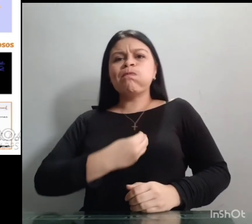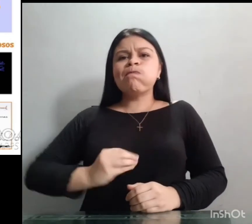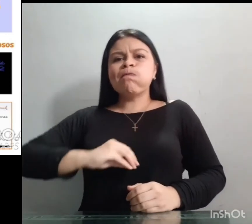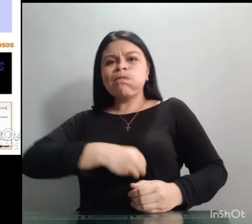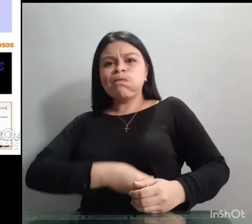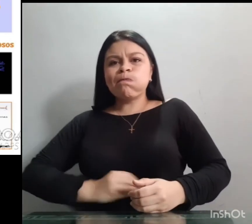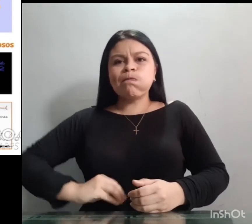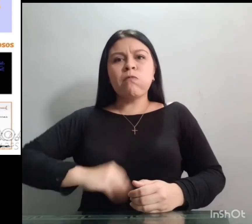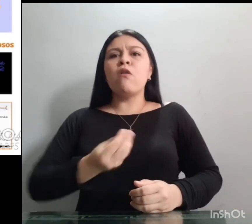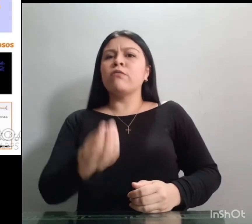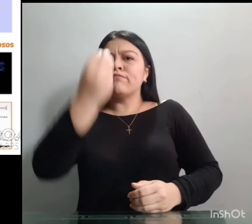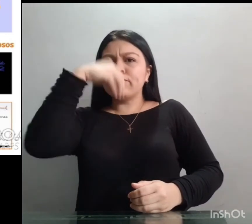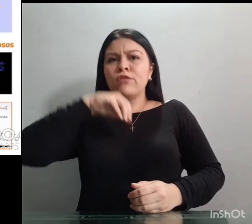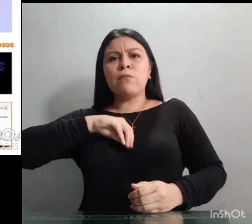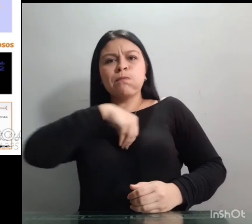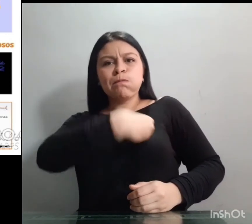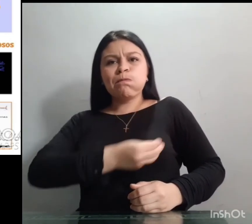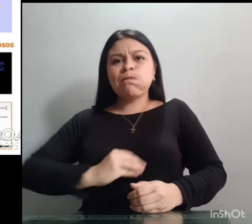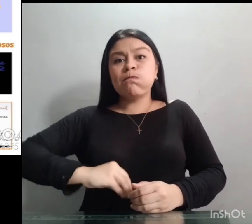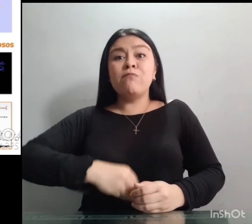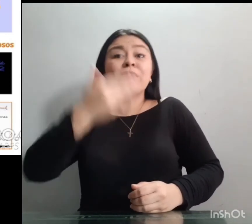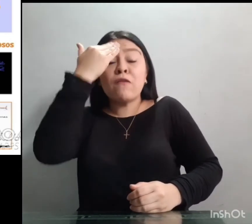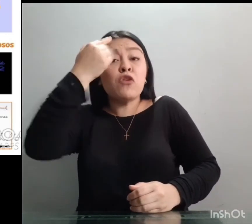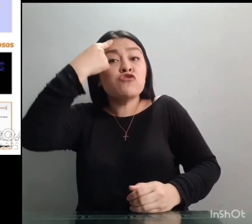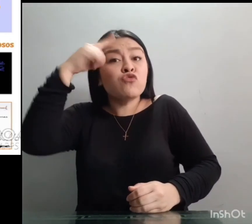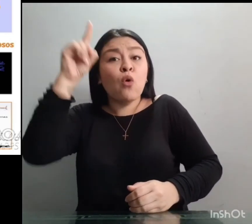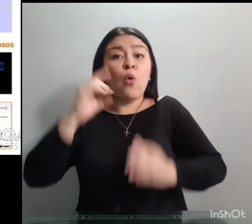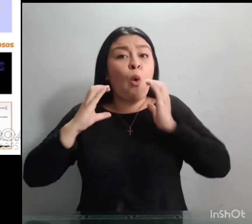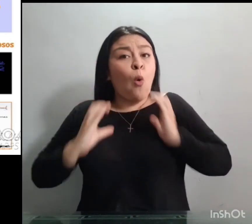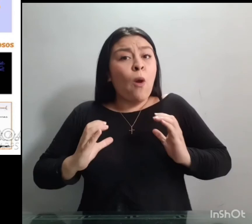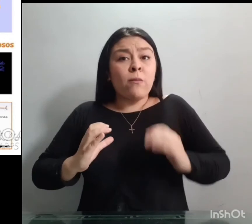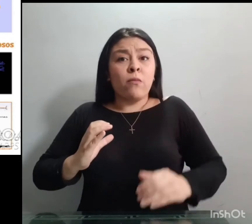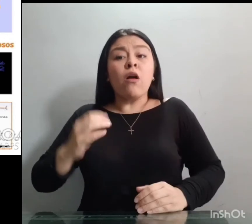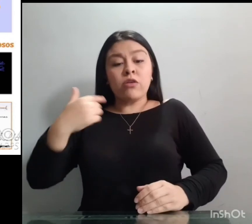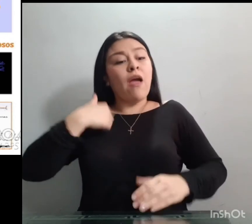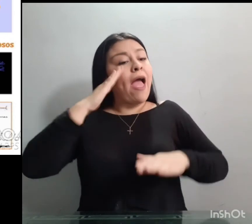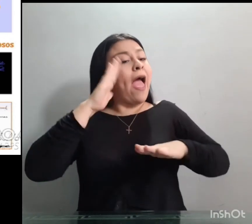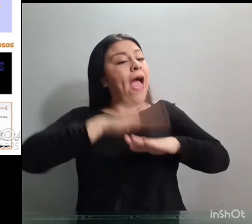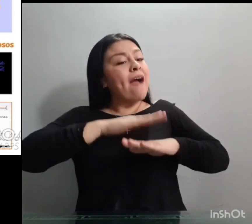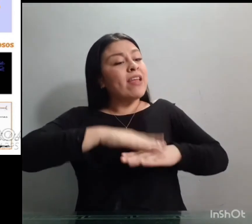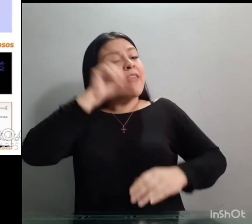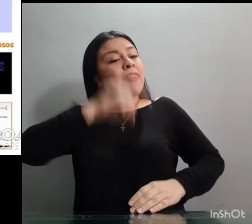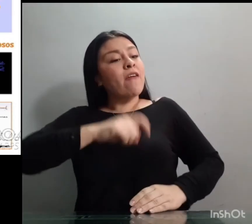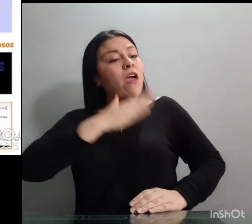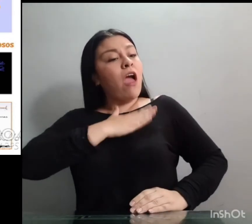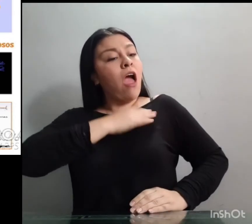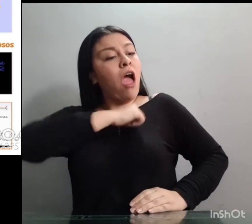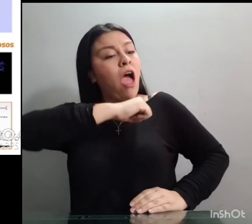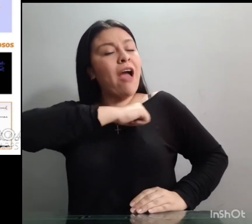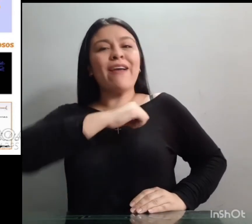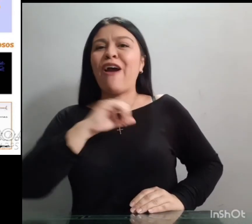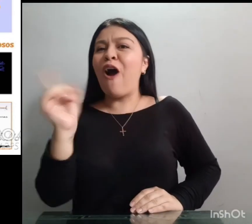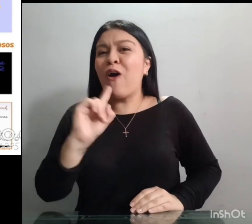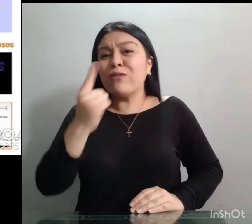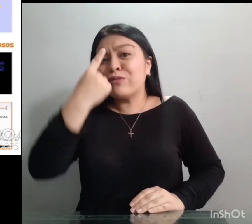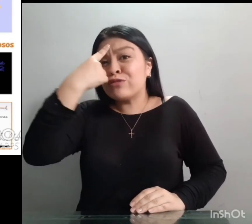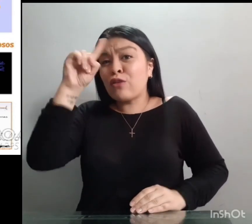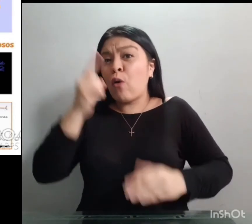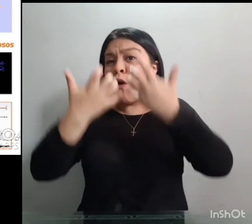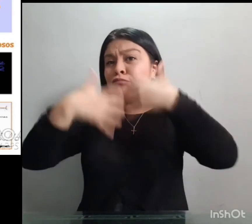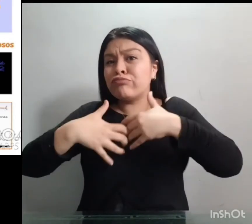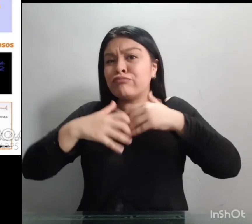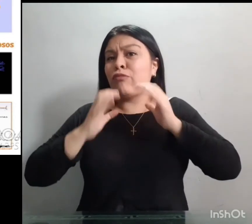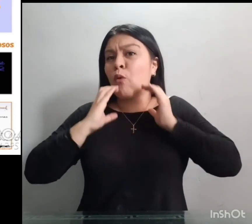la digestión o la respiración. También este sistema se divide